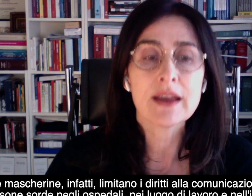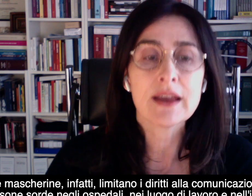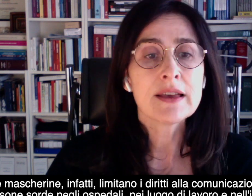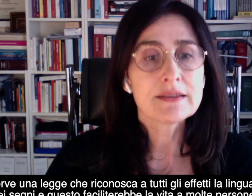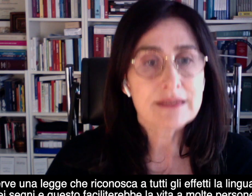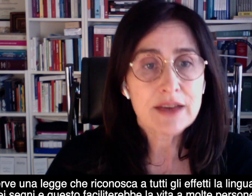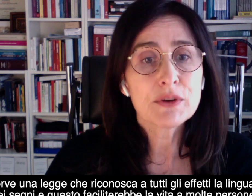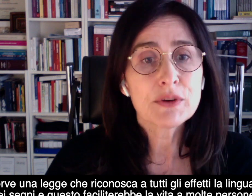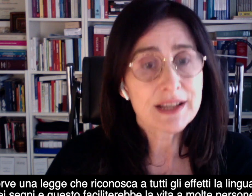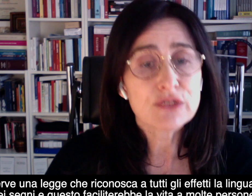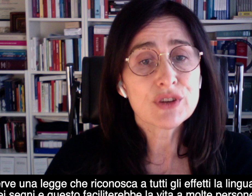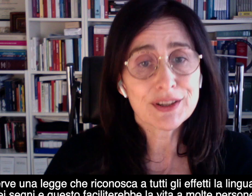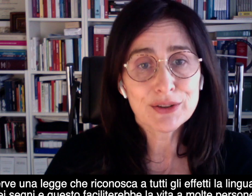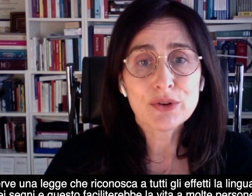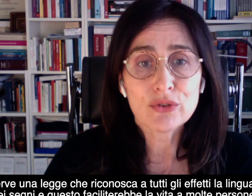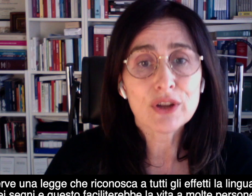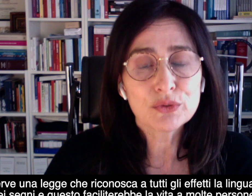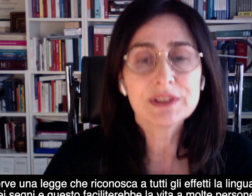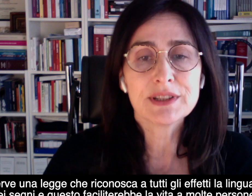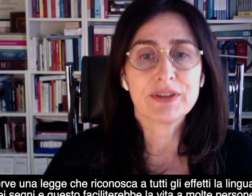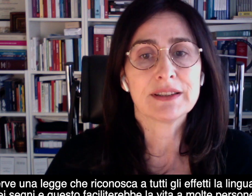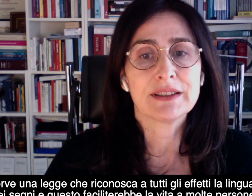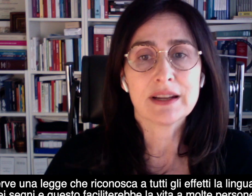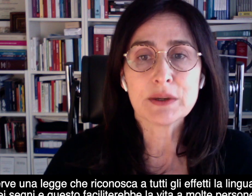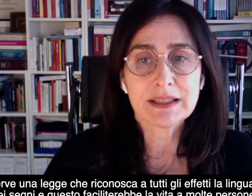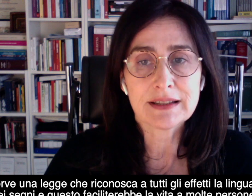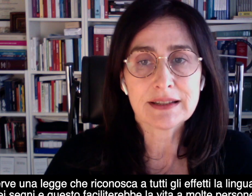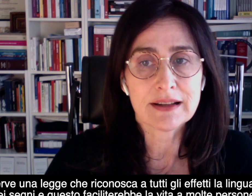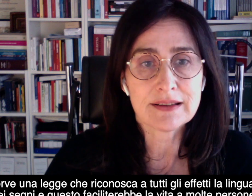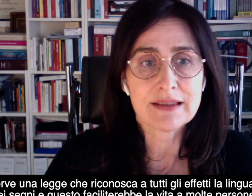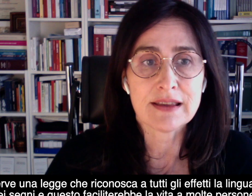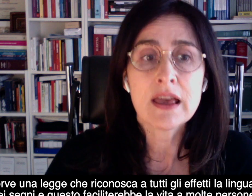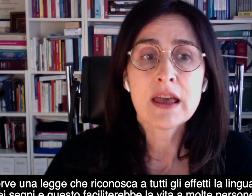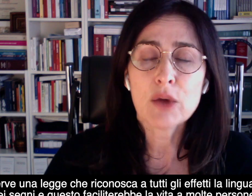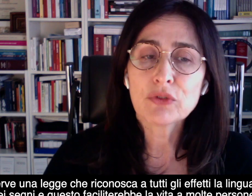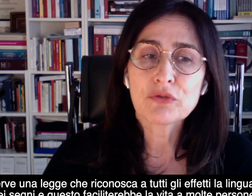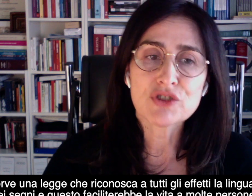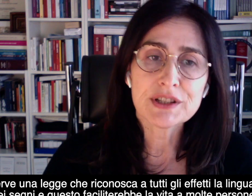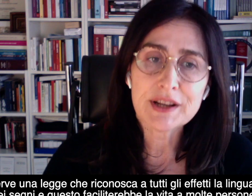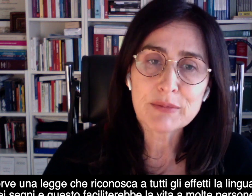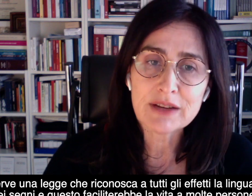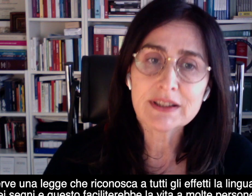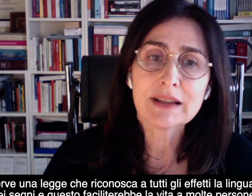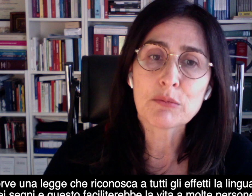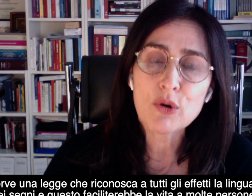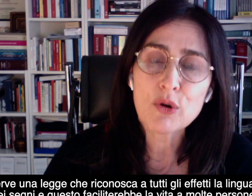serve una legge che riconosca tutti gli effetti la lingua italiana dei segni e questo faciliterebbe la vita molte